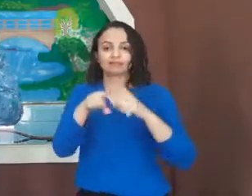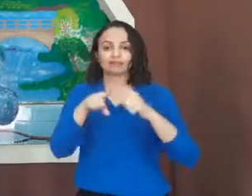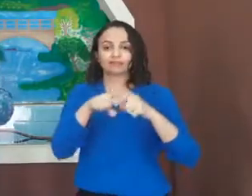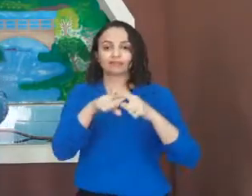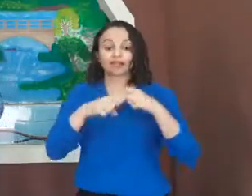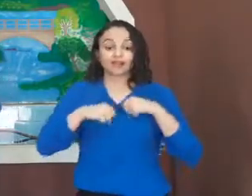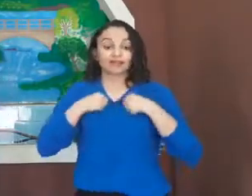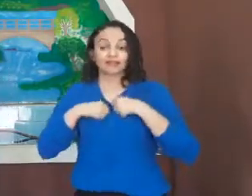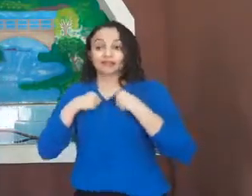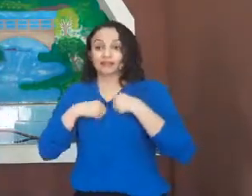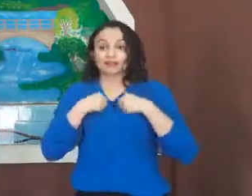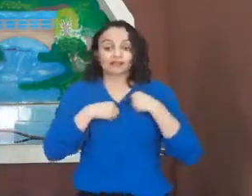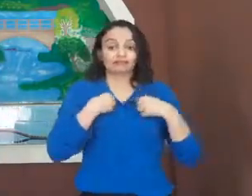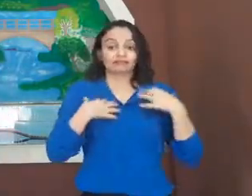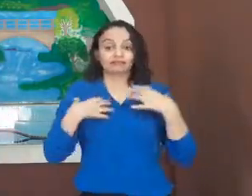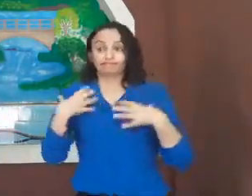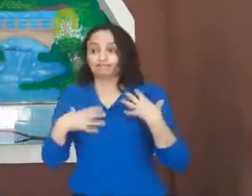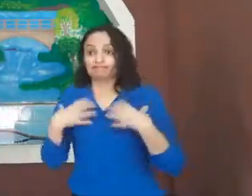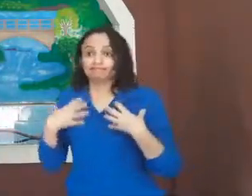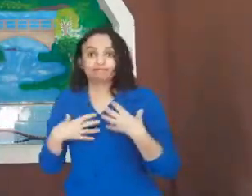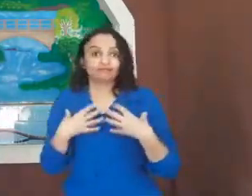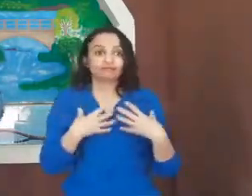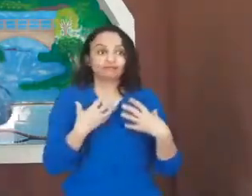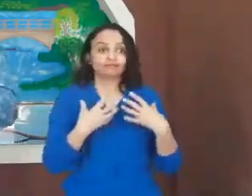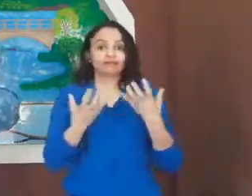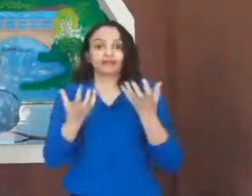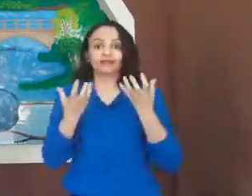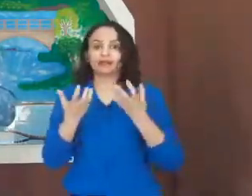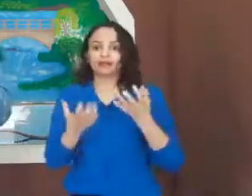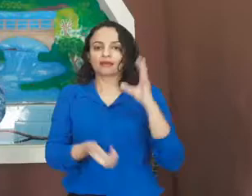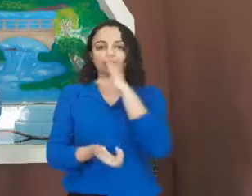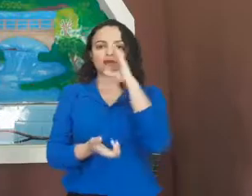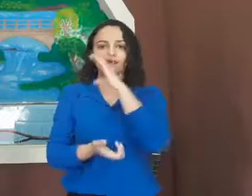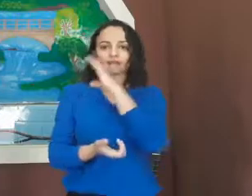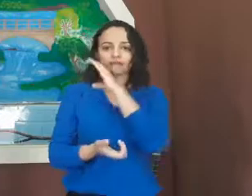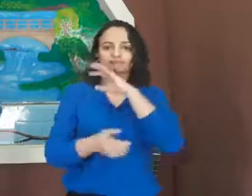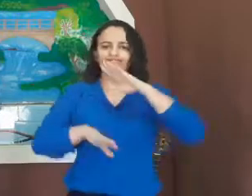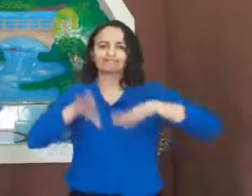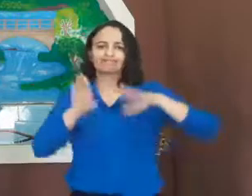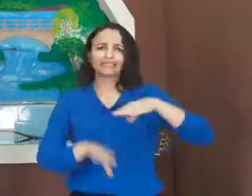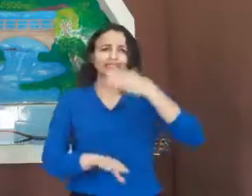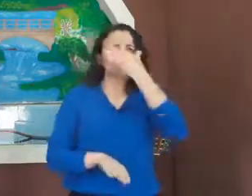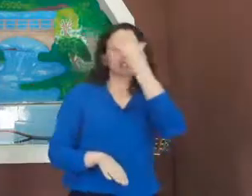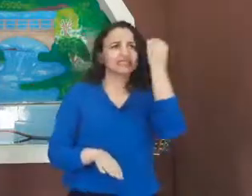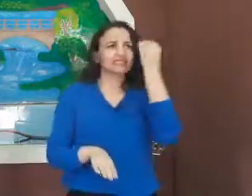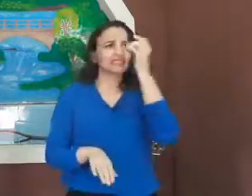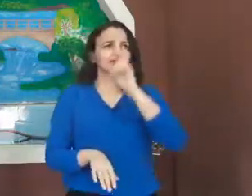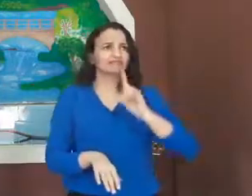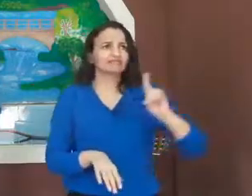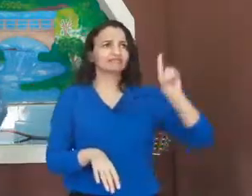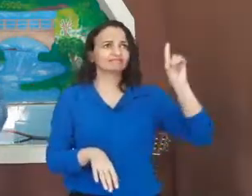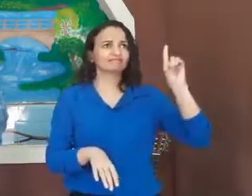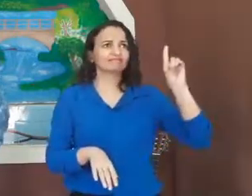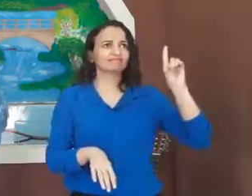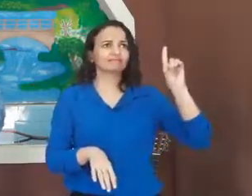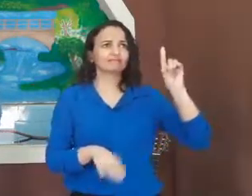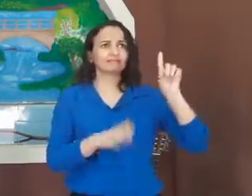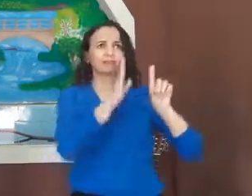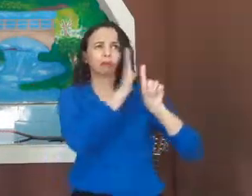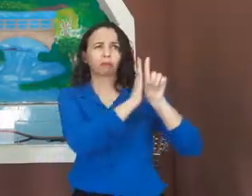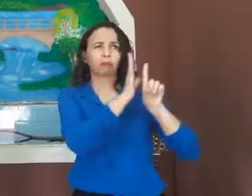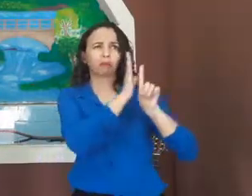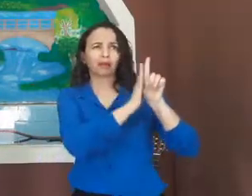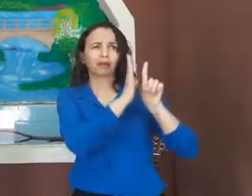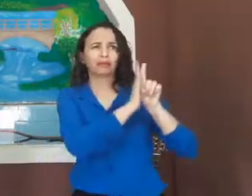Às vezes nós estamos no ativismo tão grande, às vezes nós estamos tão rapidamente envolvidos